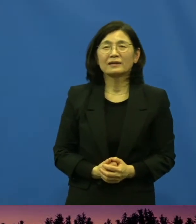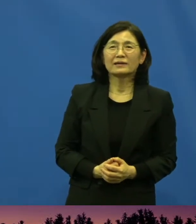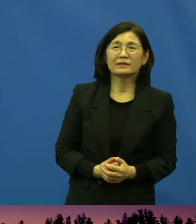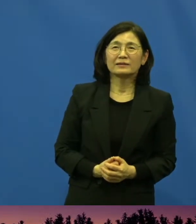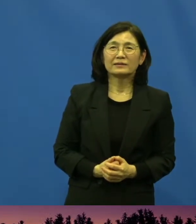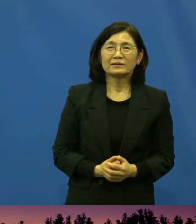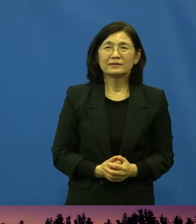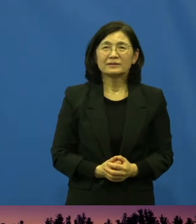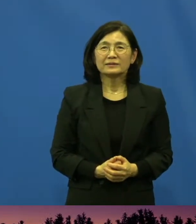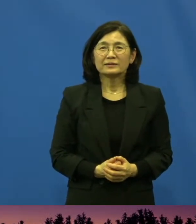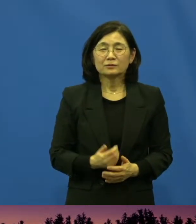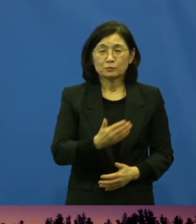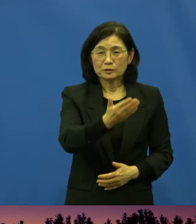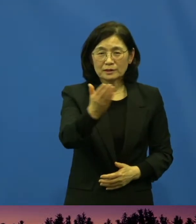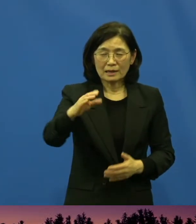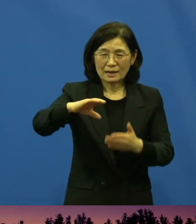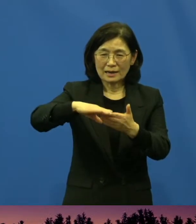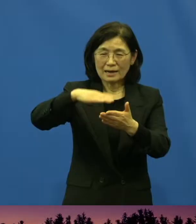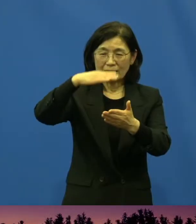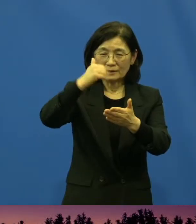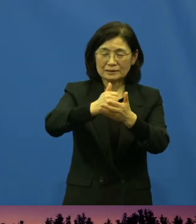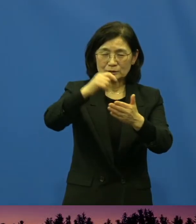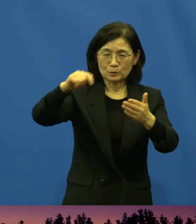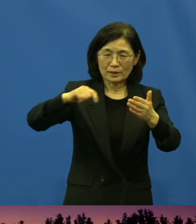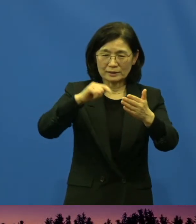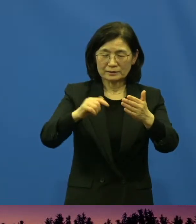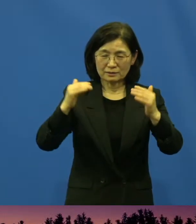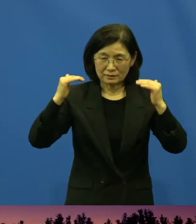여러분, 우리가 성장이 자라가면,